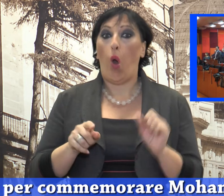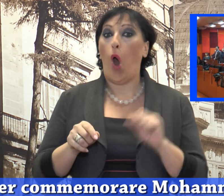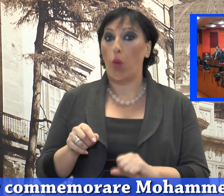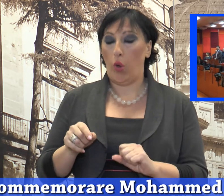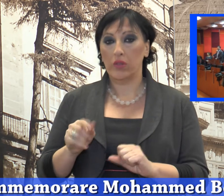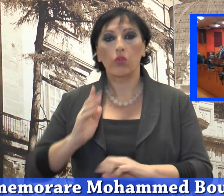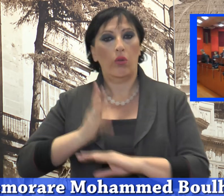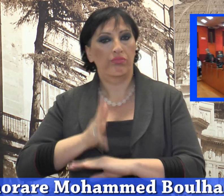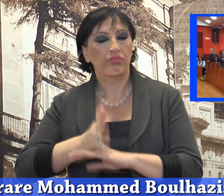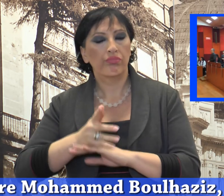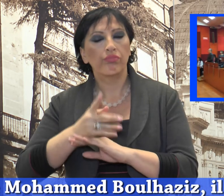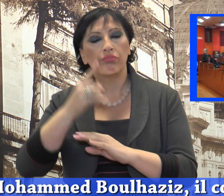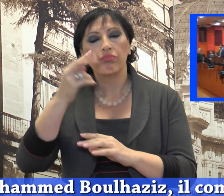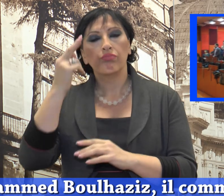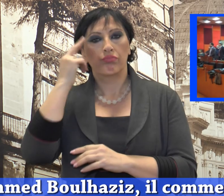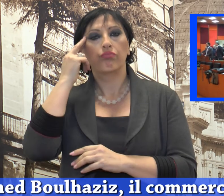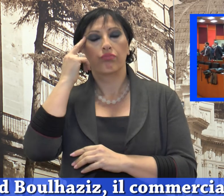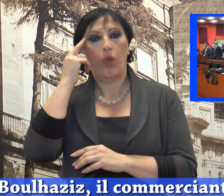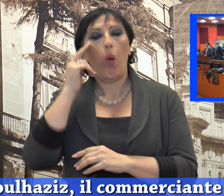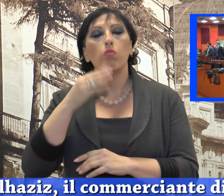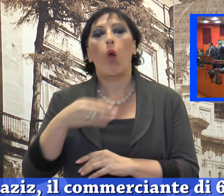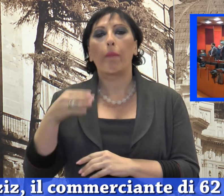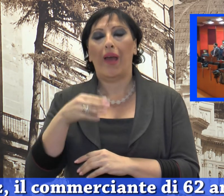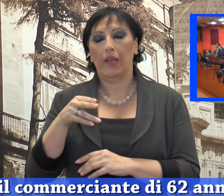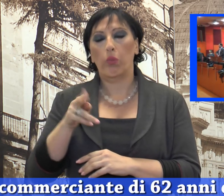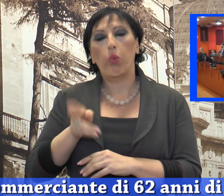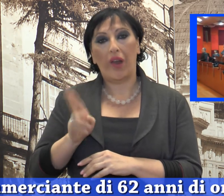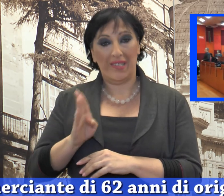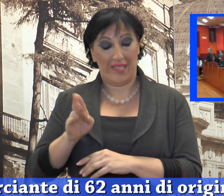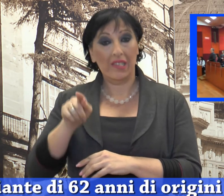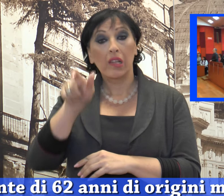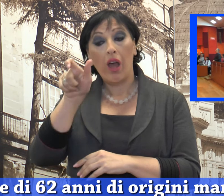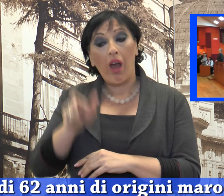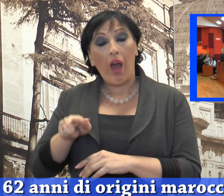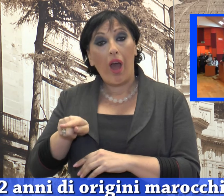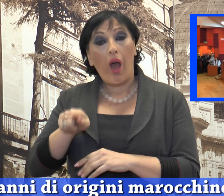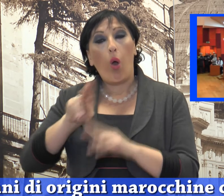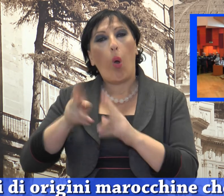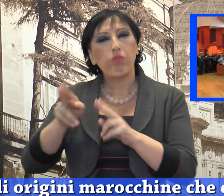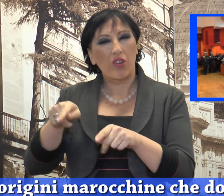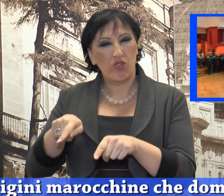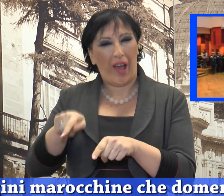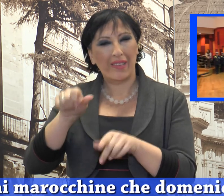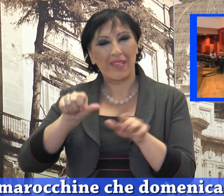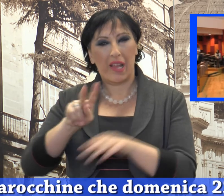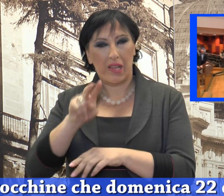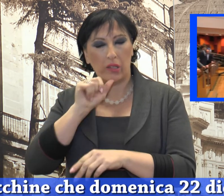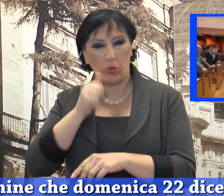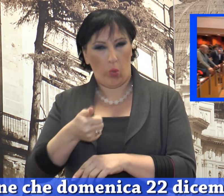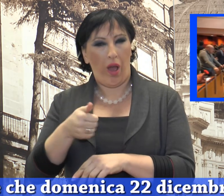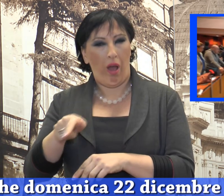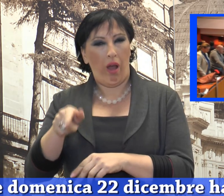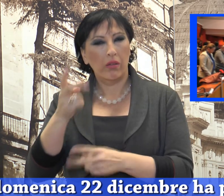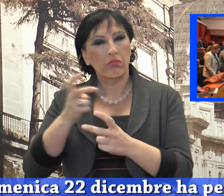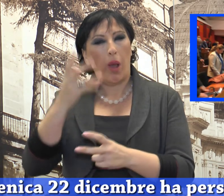opposizione, per commemorare Mohamed Boulaziz, il commerciante di 62 anni di origini marocchine